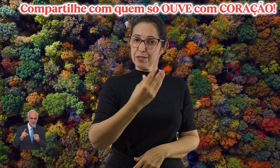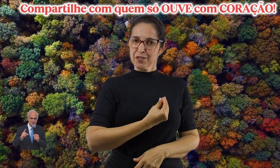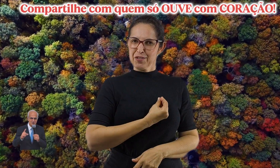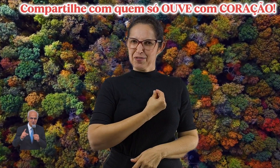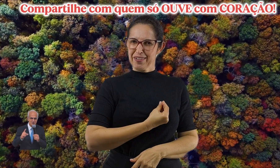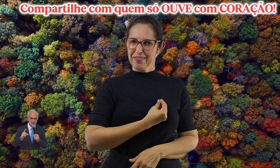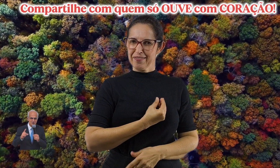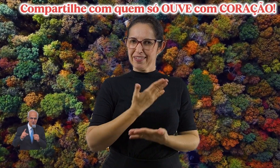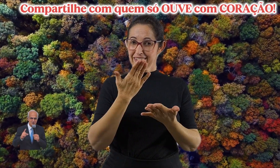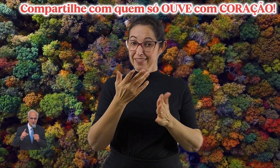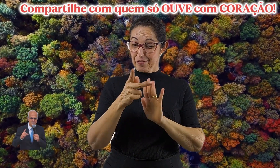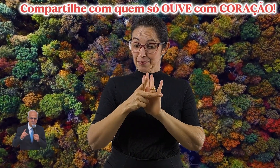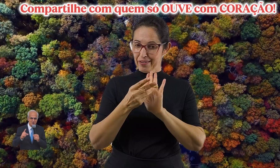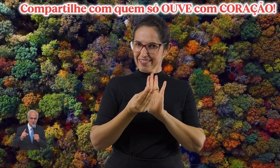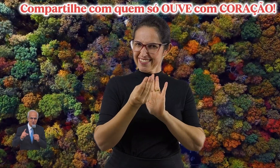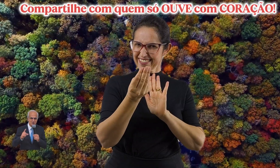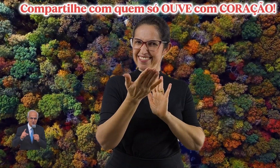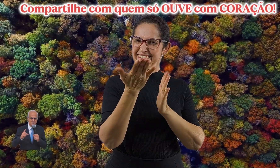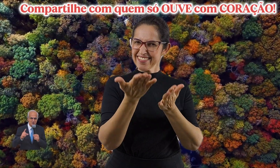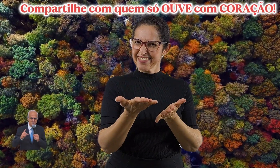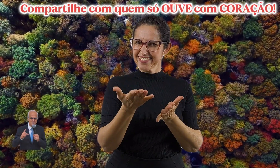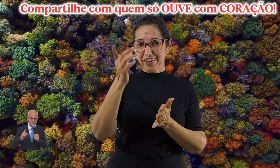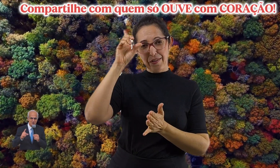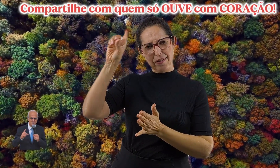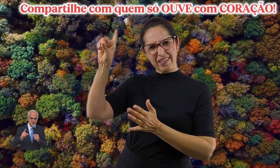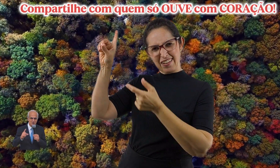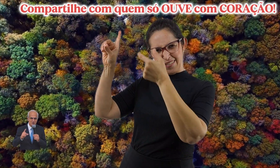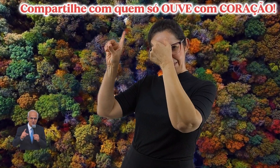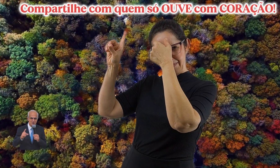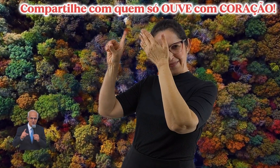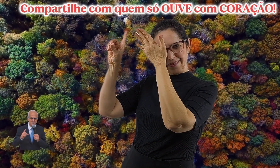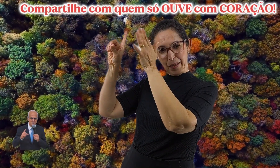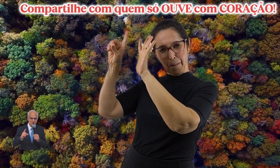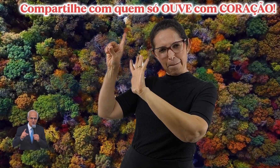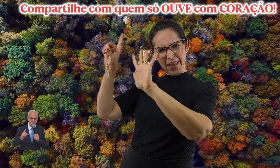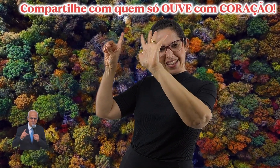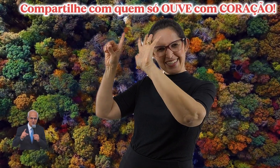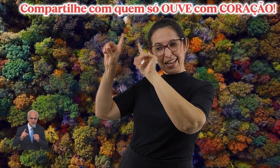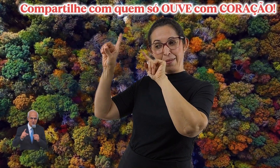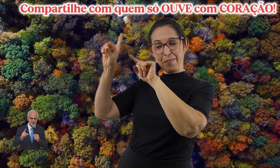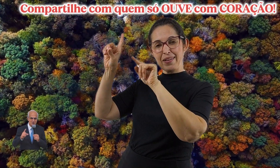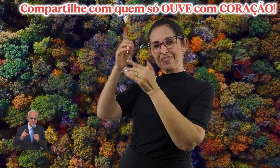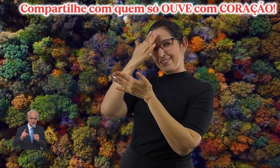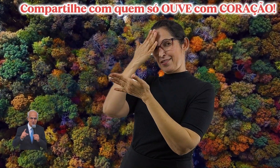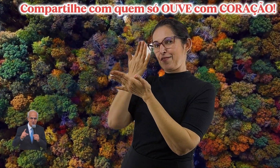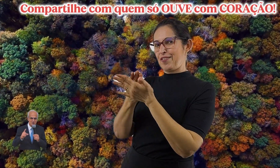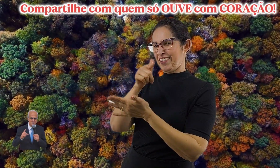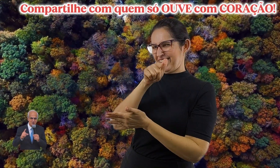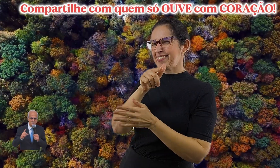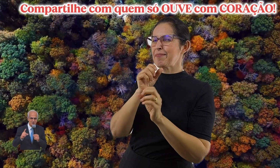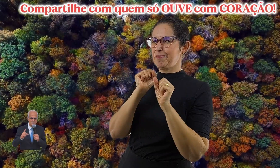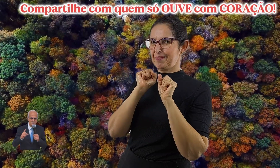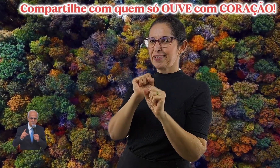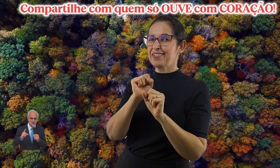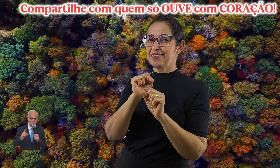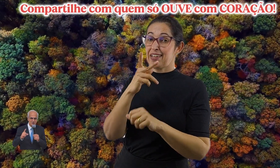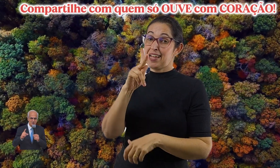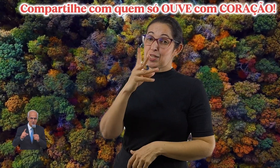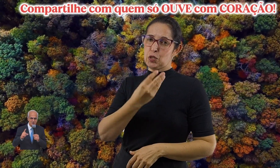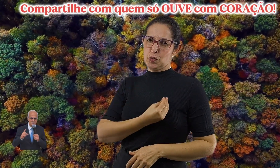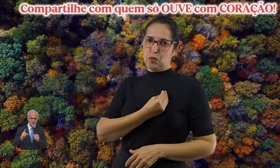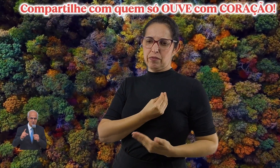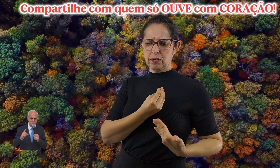vida. E os pensamentos do Senhor a seu respeito, você pode confiar em Deus. Você pode colocar a sua